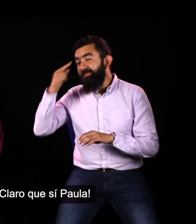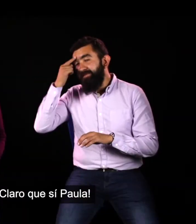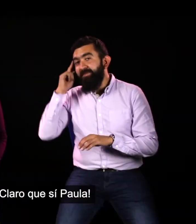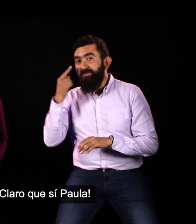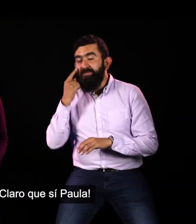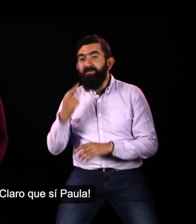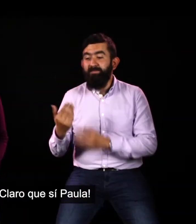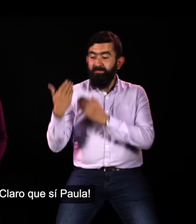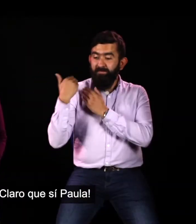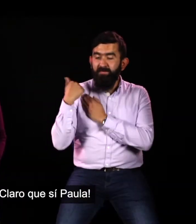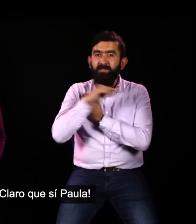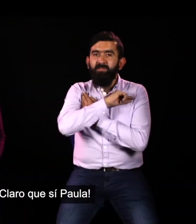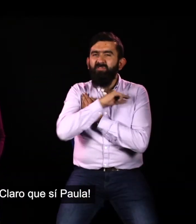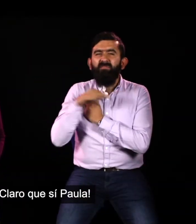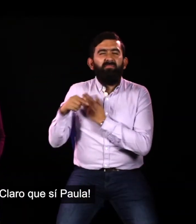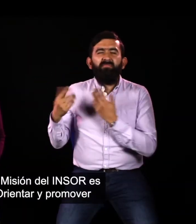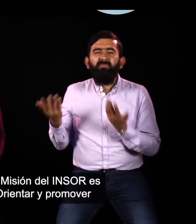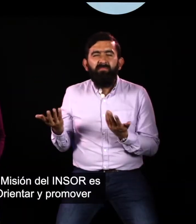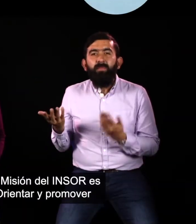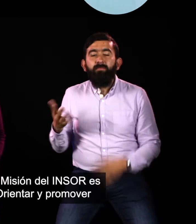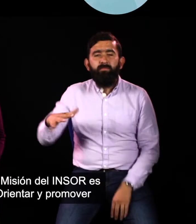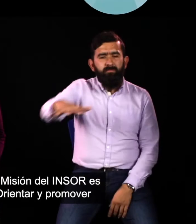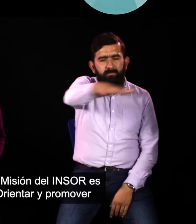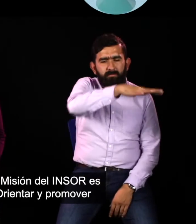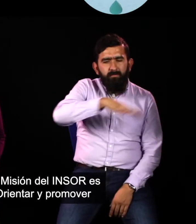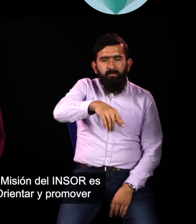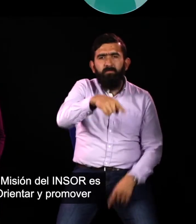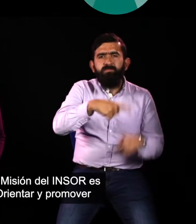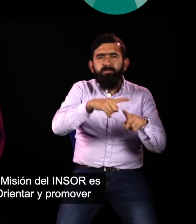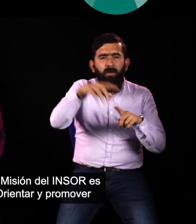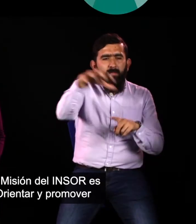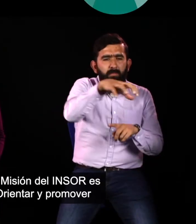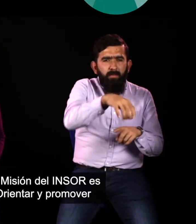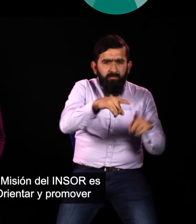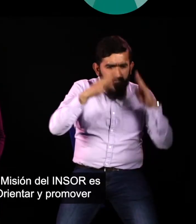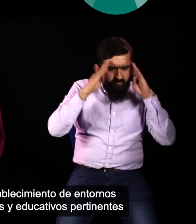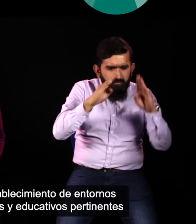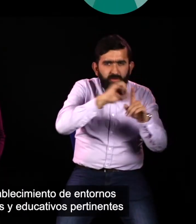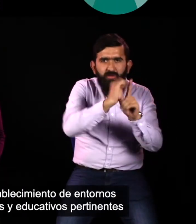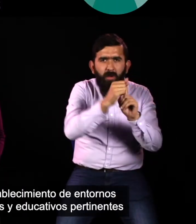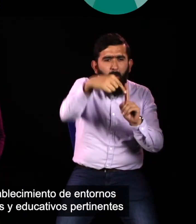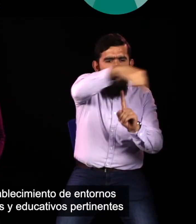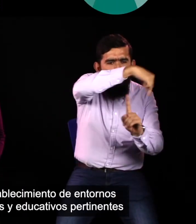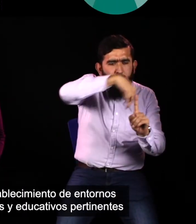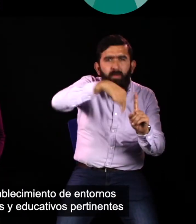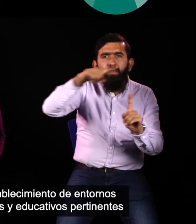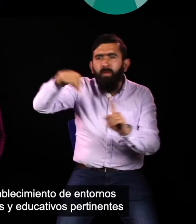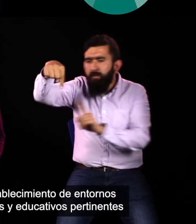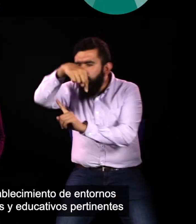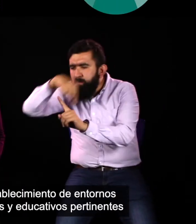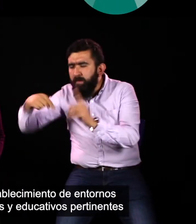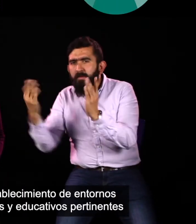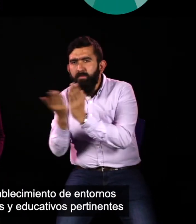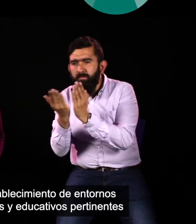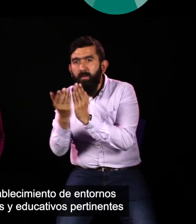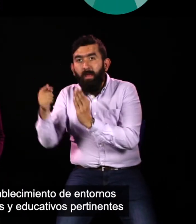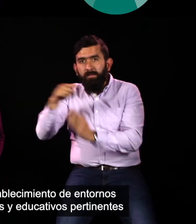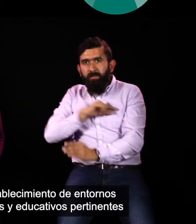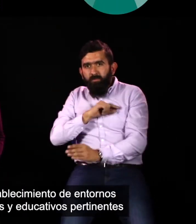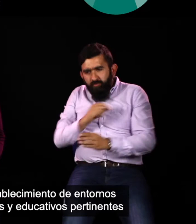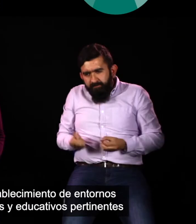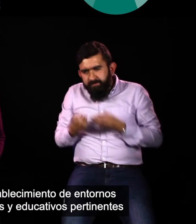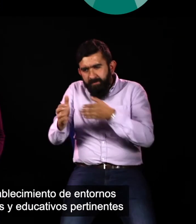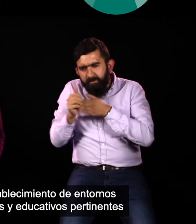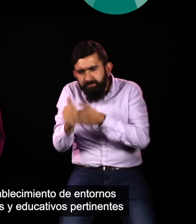Claro que sí, Paula. La misión del INSOR es orientar y promover el establecimiento de entornos sociales y